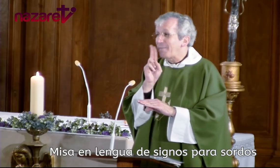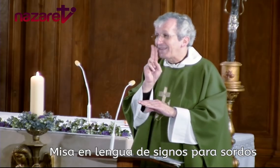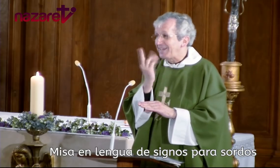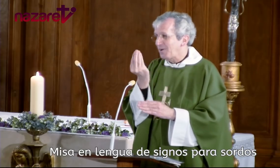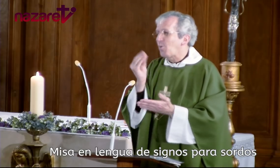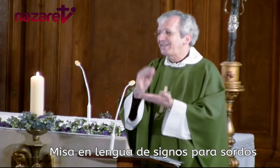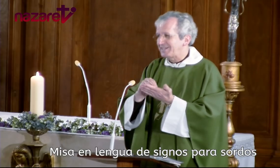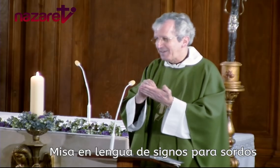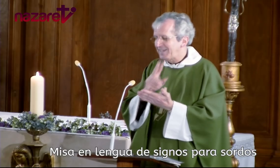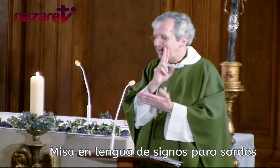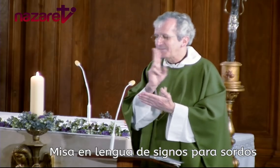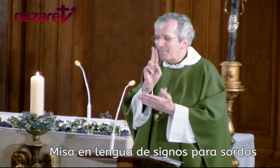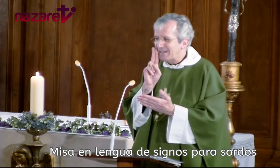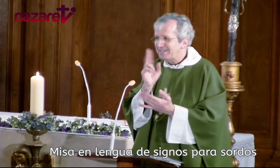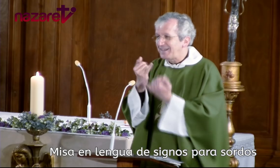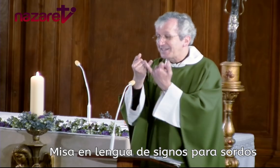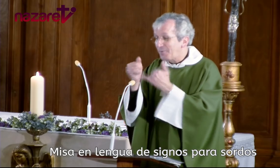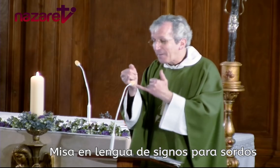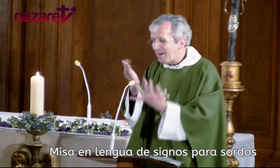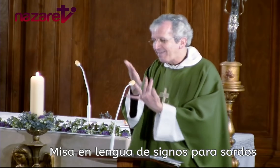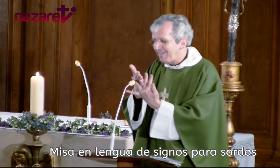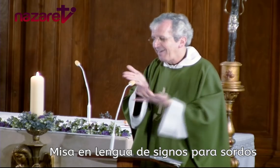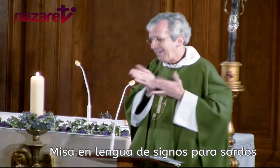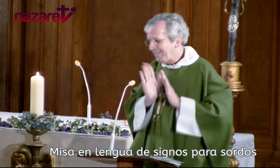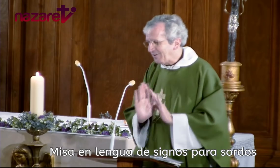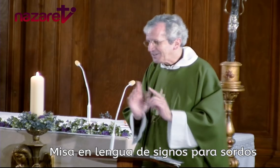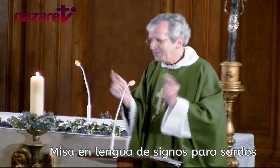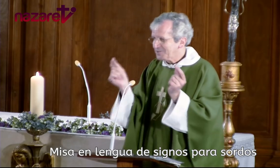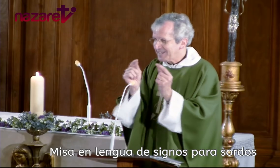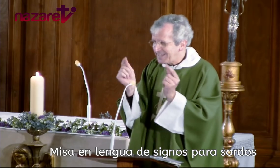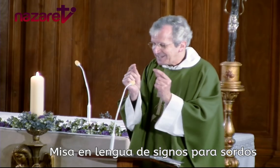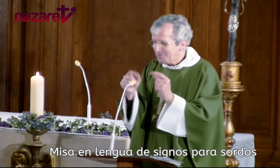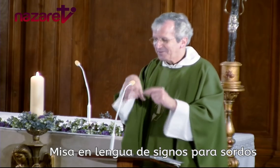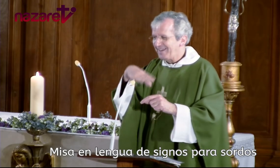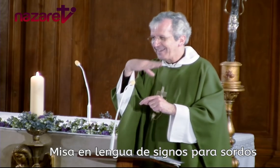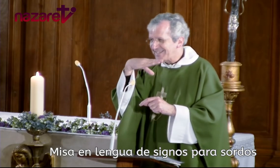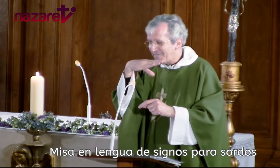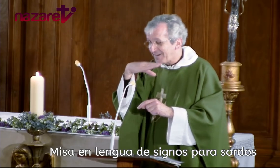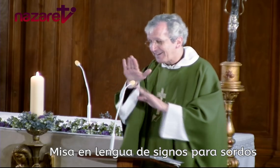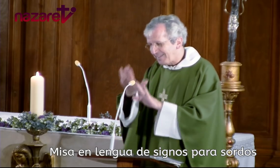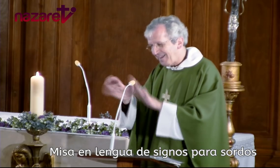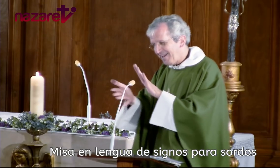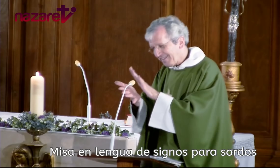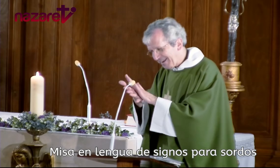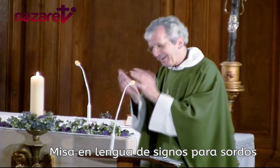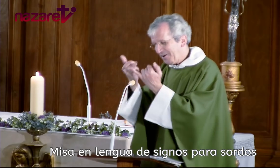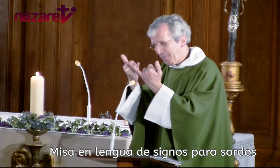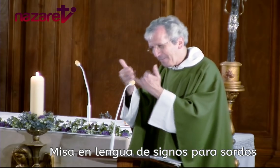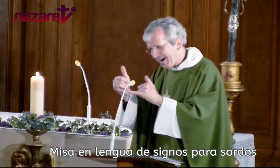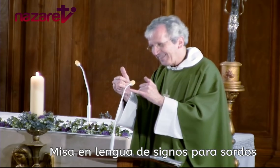madre cuántas veces las mamás tenéis que poner paz entre los hijos que se discuten, que se enfadan y decir, tranquilo, paz,